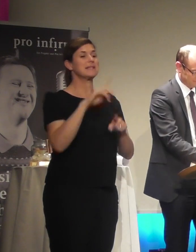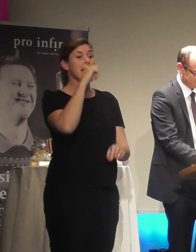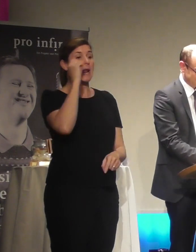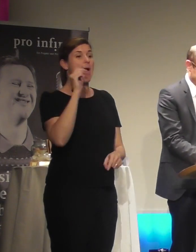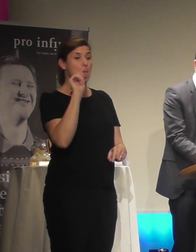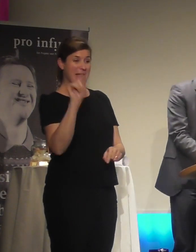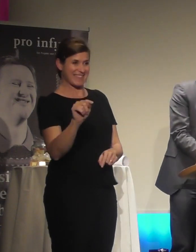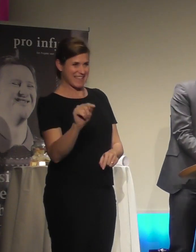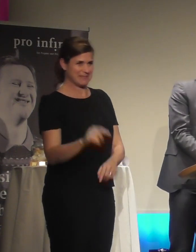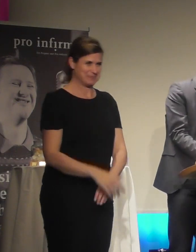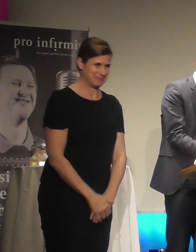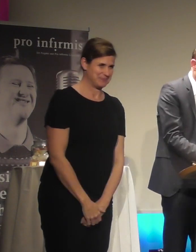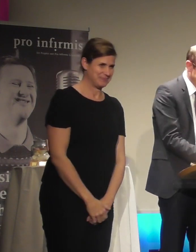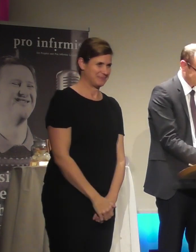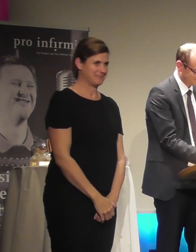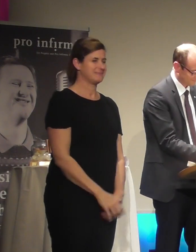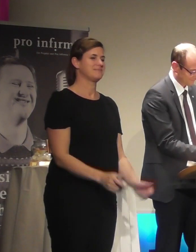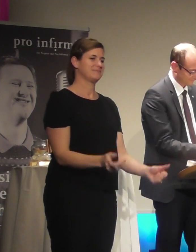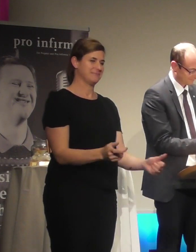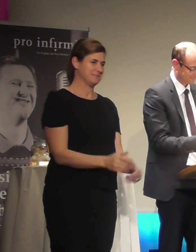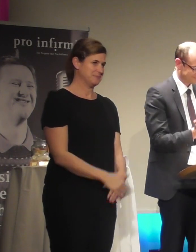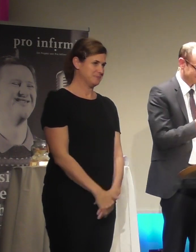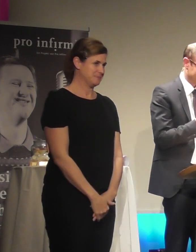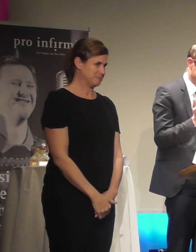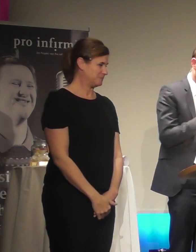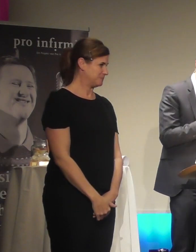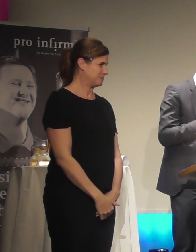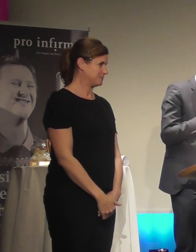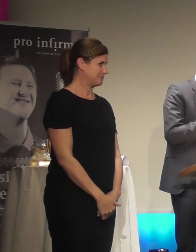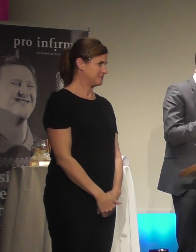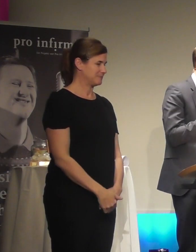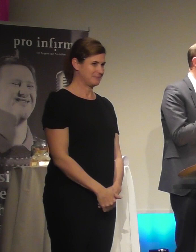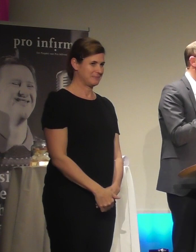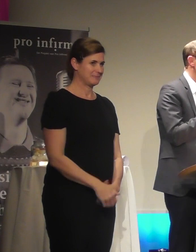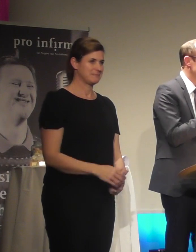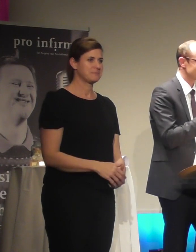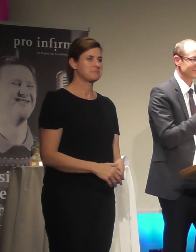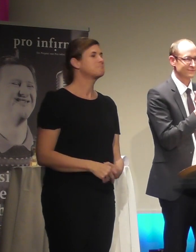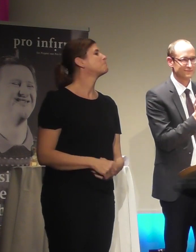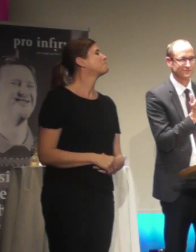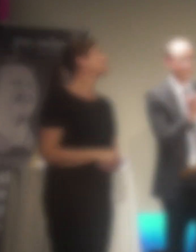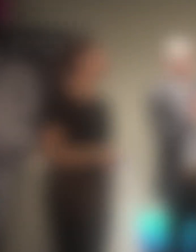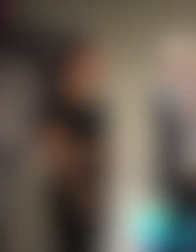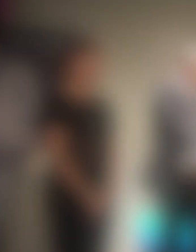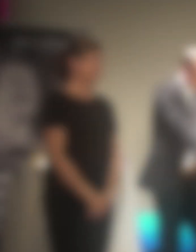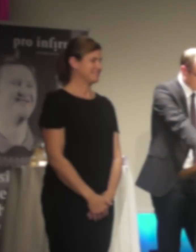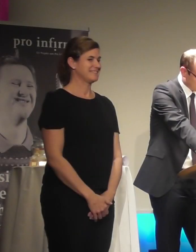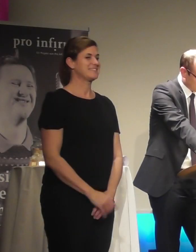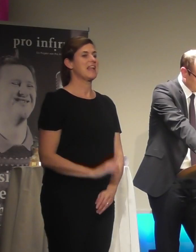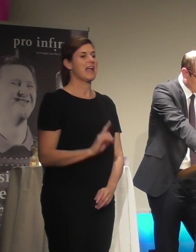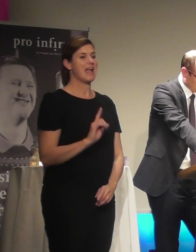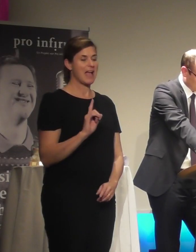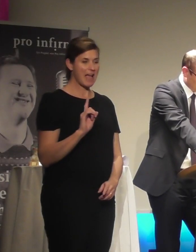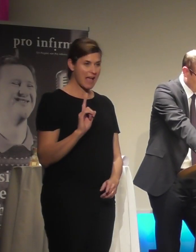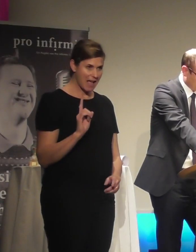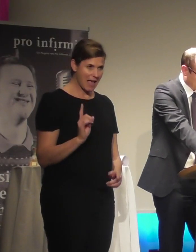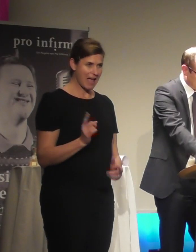lacht nicht rund, vieles lacht, aber es lacht nicht rund. Das Moment, vieles Negative, zusammen kommt mit dem Blick dafür. Es ist